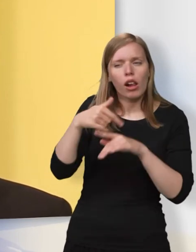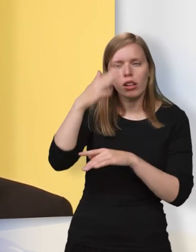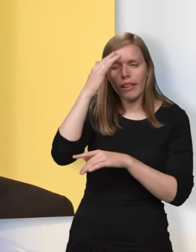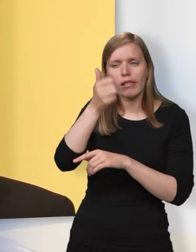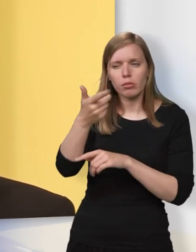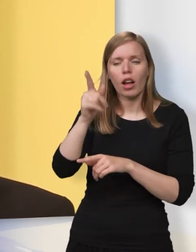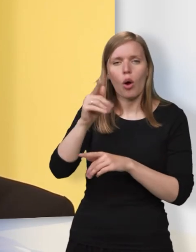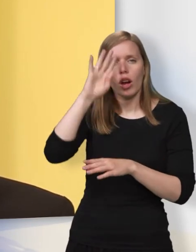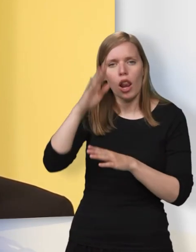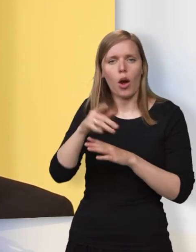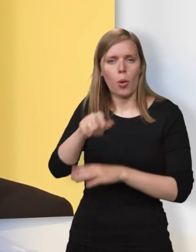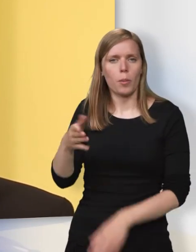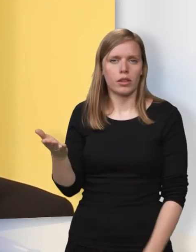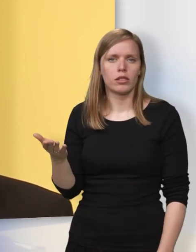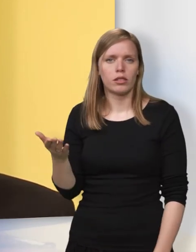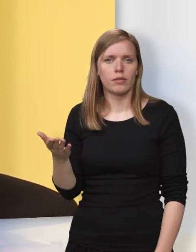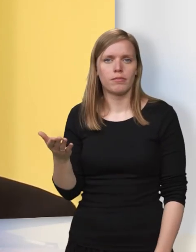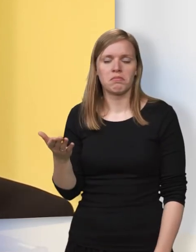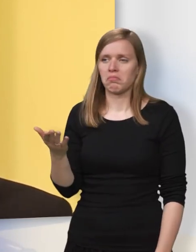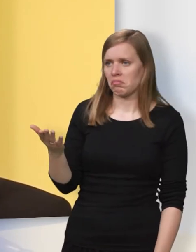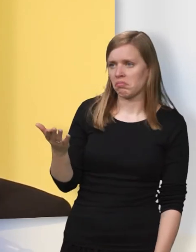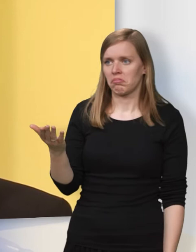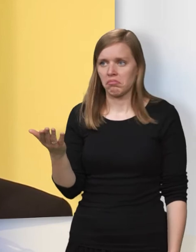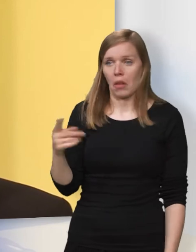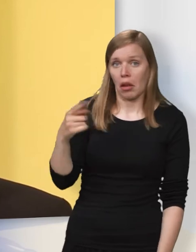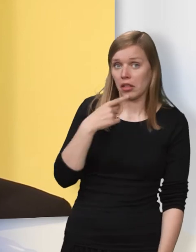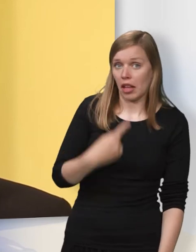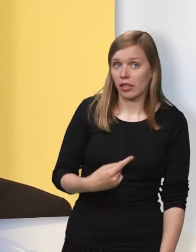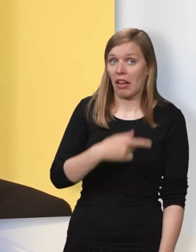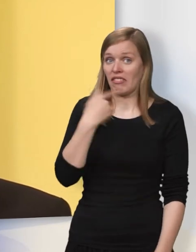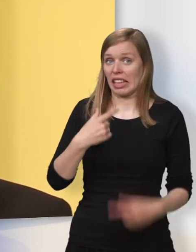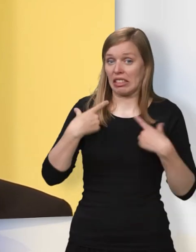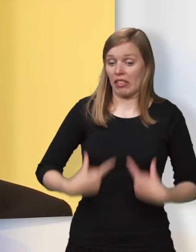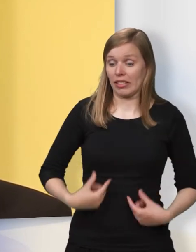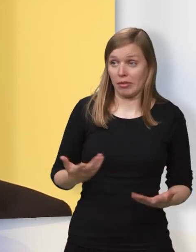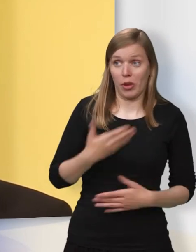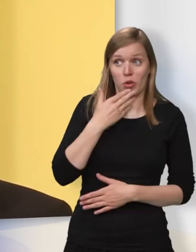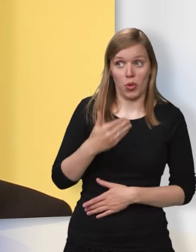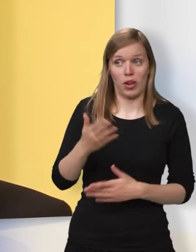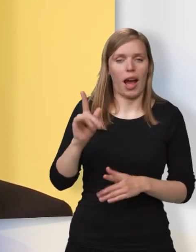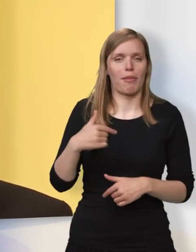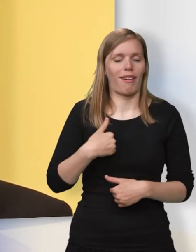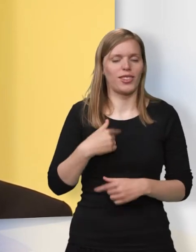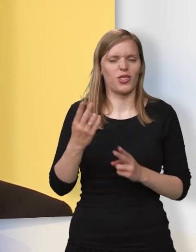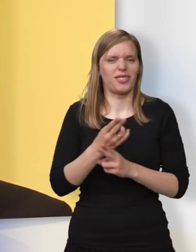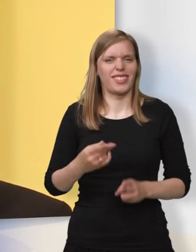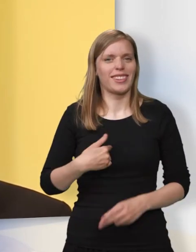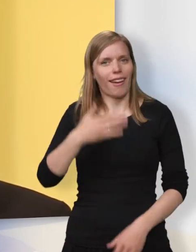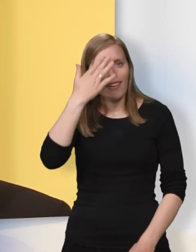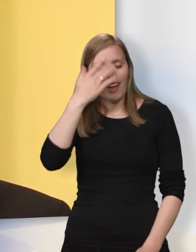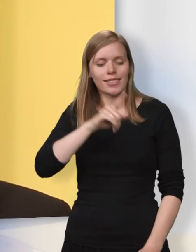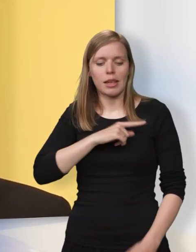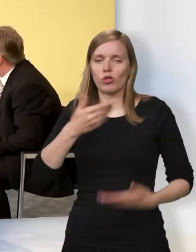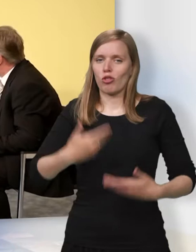sind. Weiße Weste, ja, schön, wenn Sie es so sehen. Ich kenne meine Schwächen und meine Fehler.